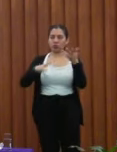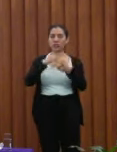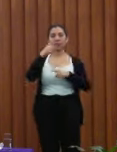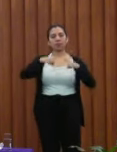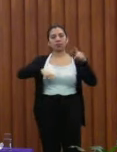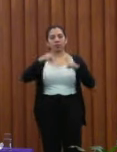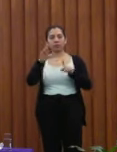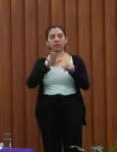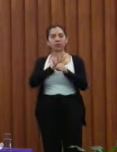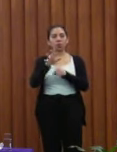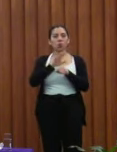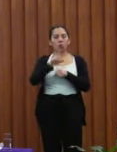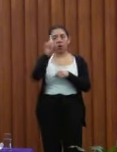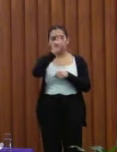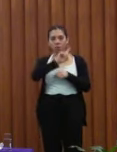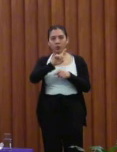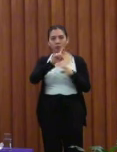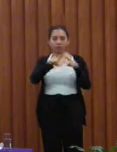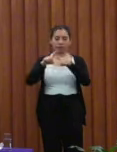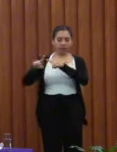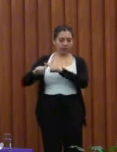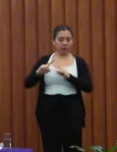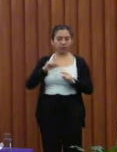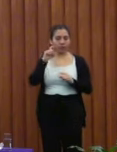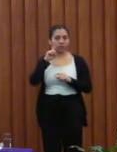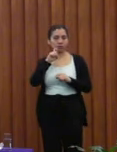identidad de género de las personas.